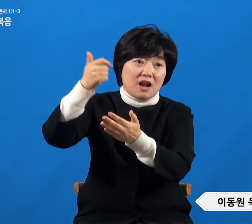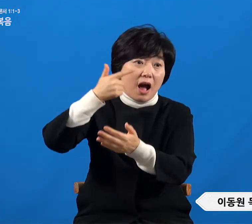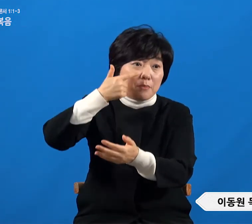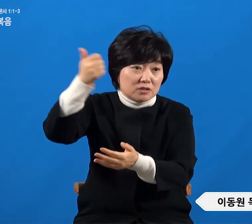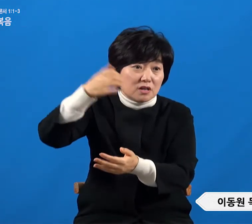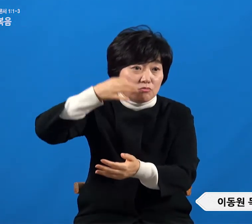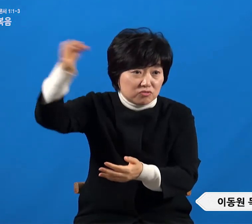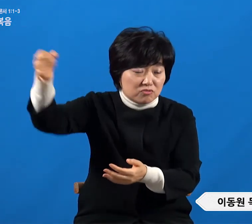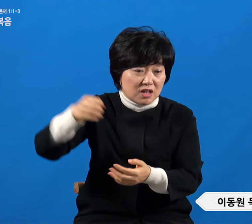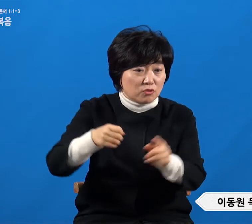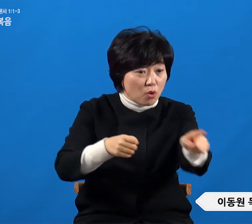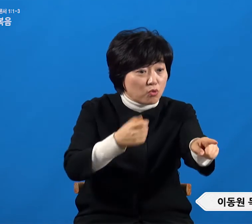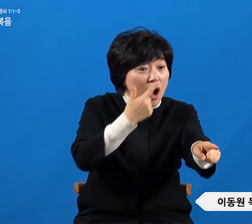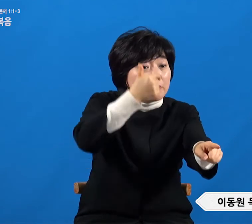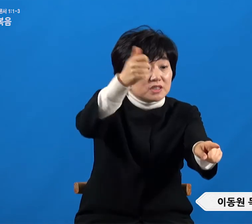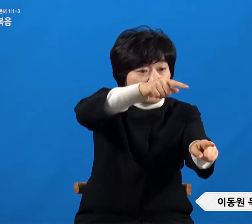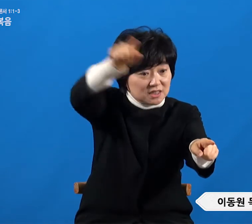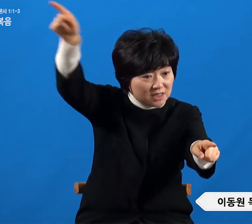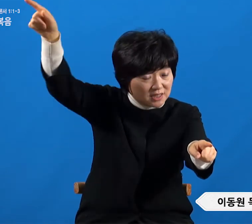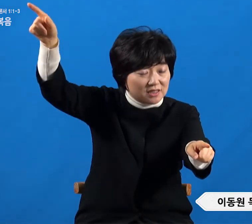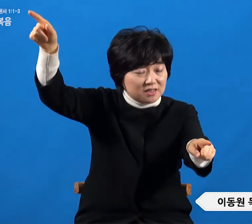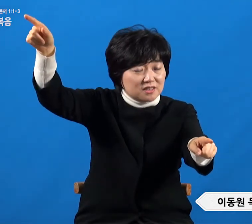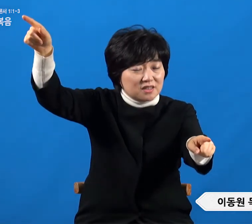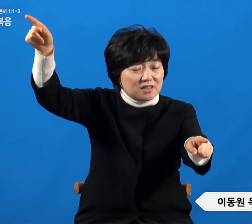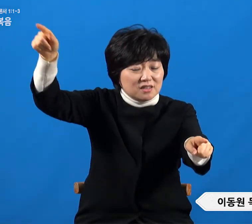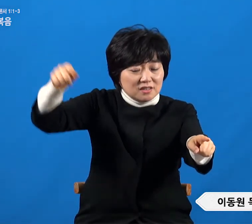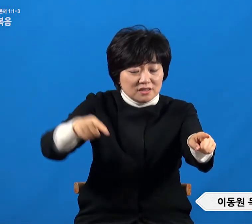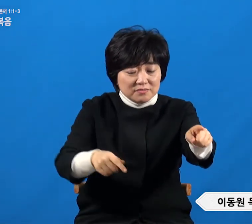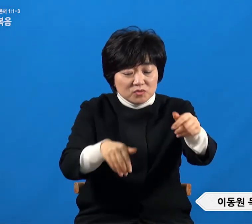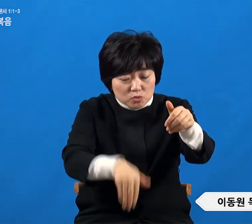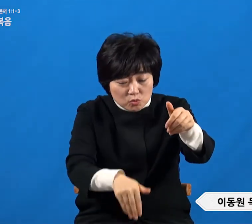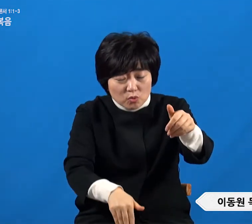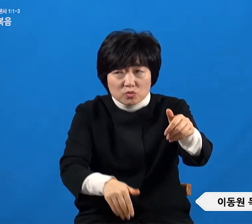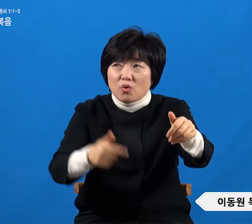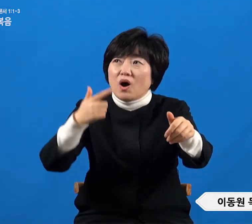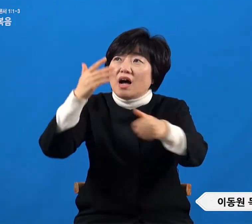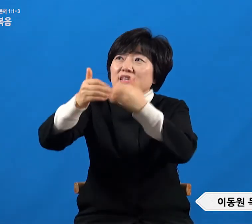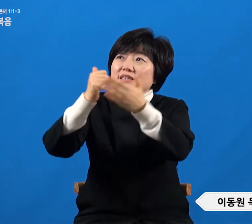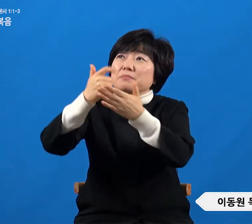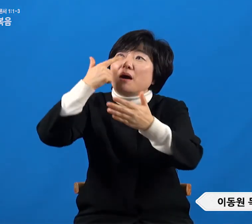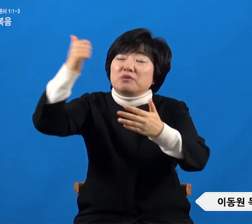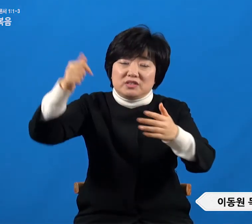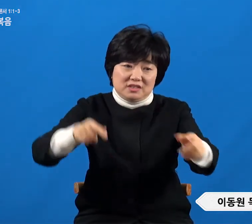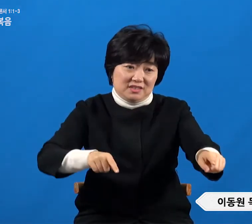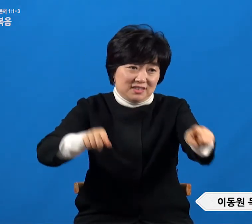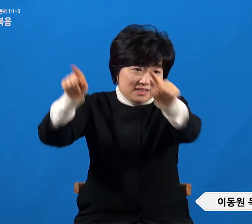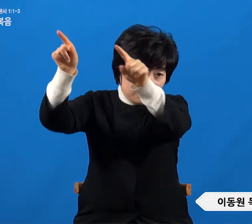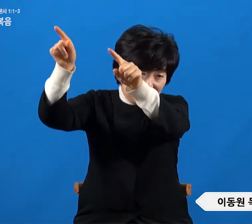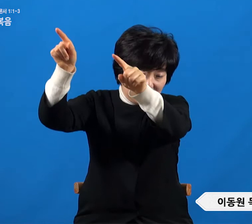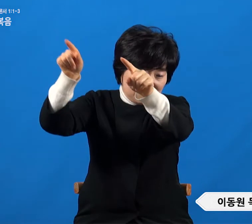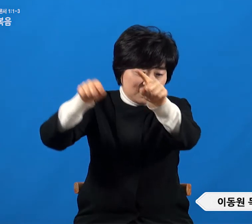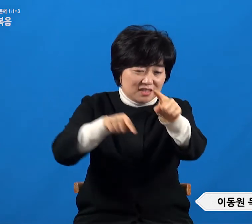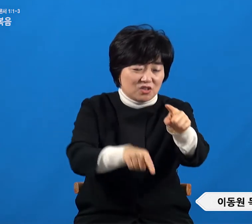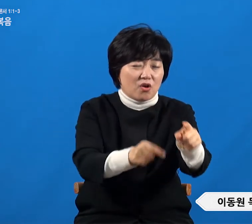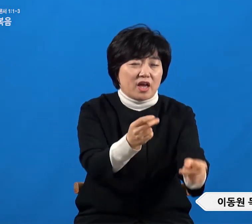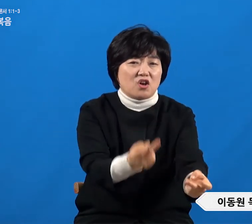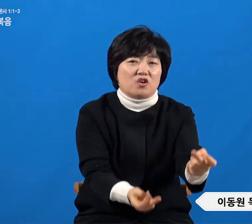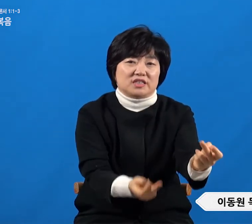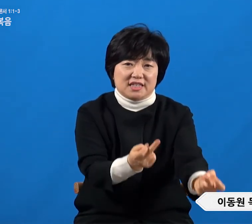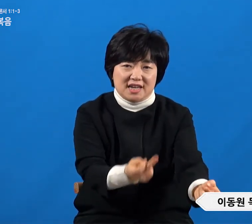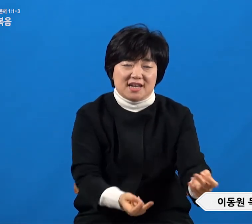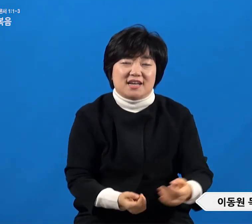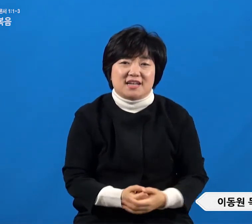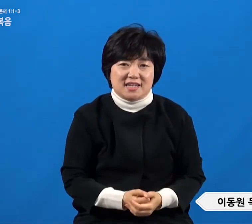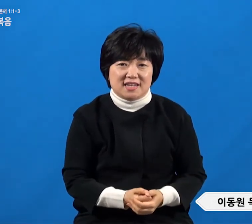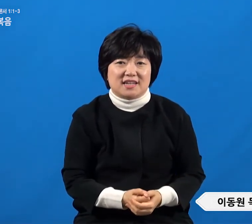하나님 아버지라고 부르지 않니? 오네시모도 하나님을 아버지라고 부르게 되었어. 이제 오네시모는 너의 형제야,